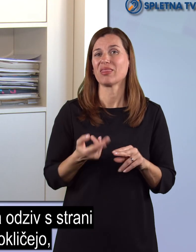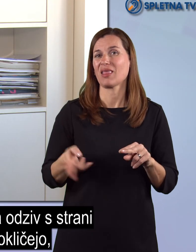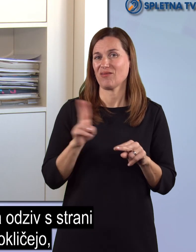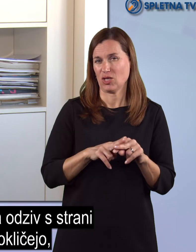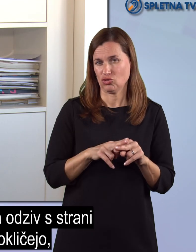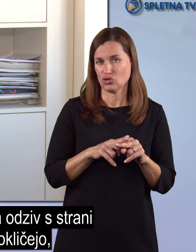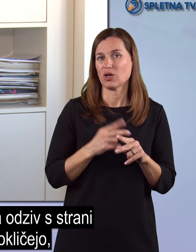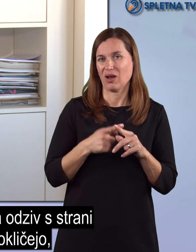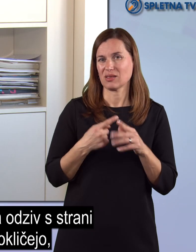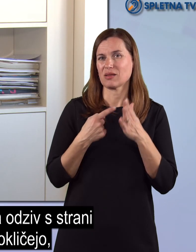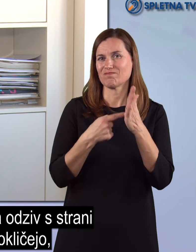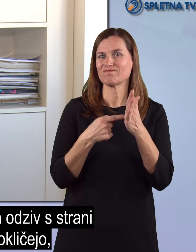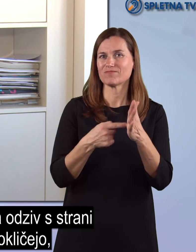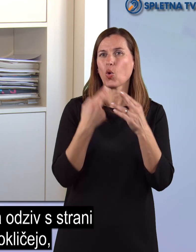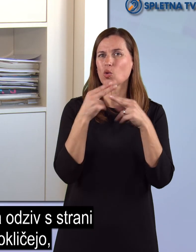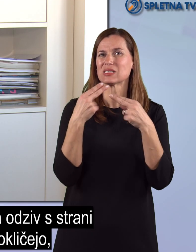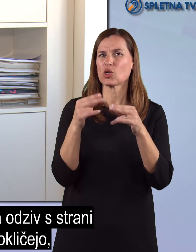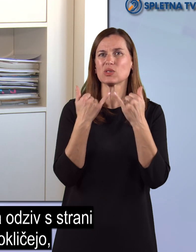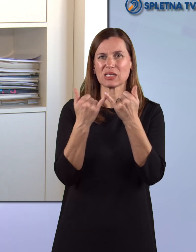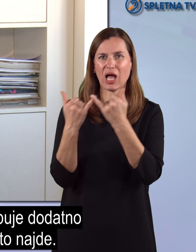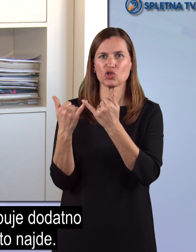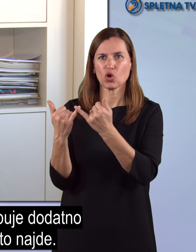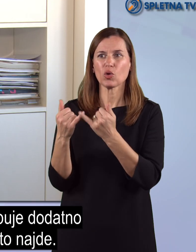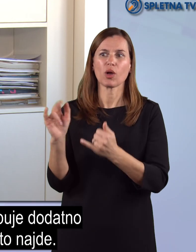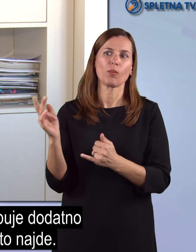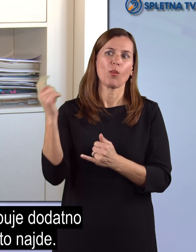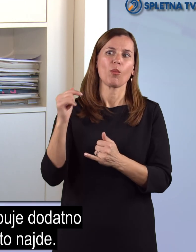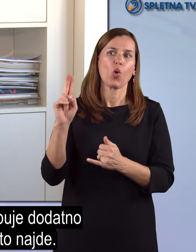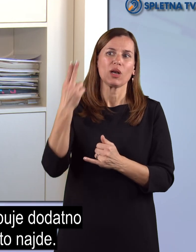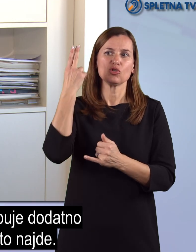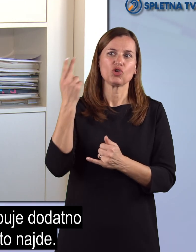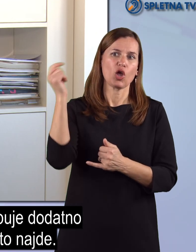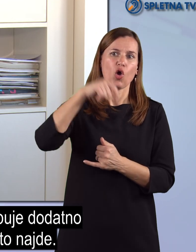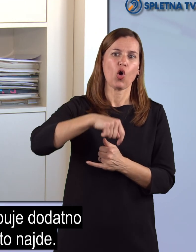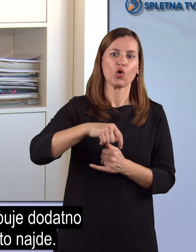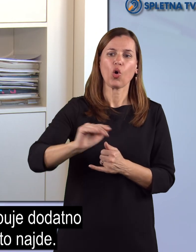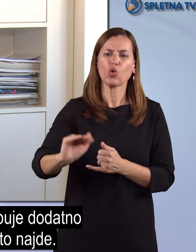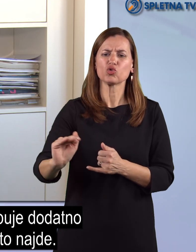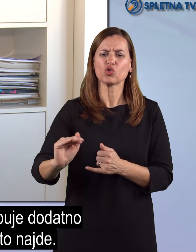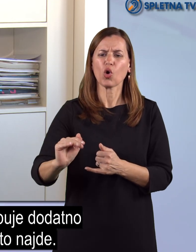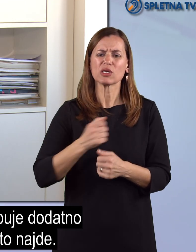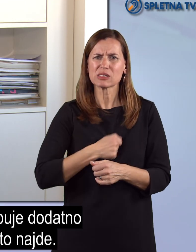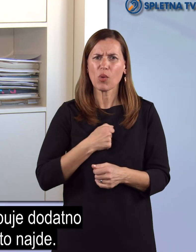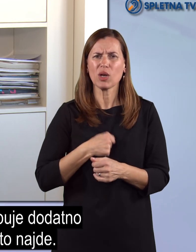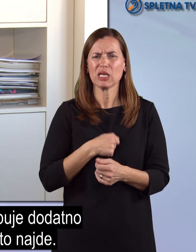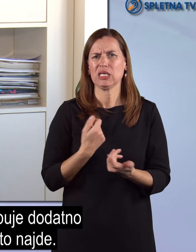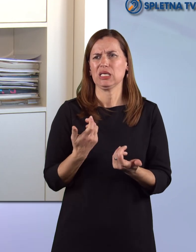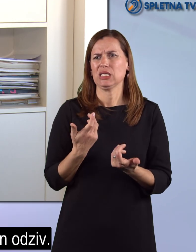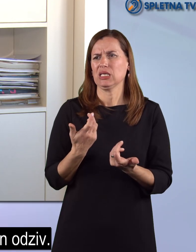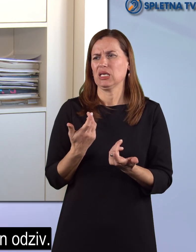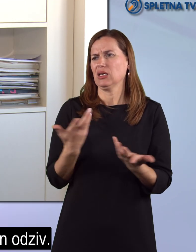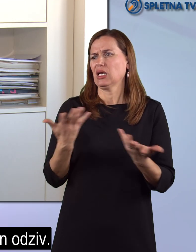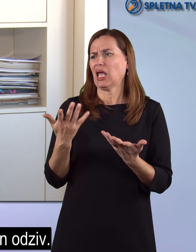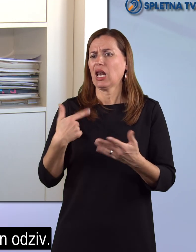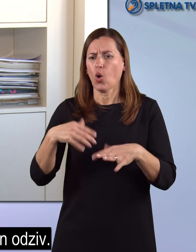Največkrat se pokaže ta odziv staršev, ki nas pokličejo sem, ker otrok recimo zboli in potrebuje neko dodatno razlago. Kje lahko pa to najdem, kje imam